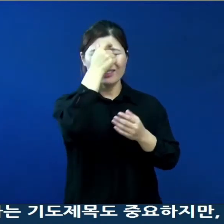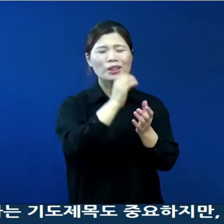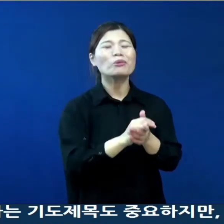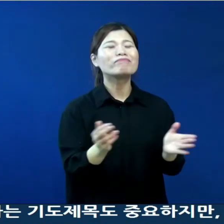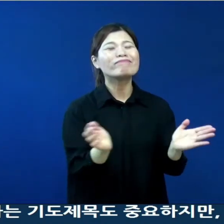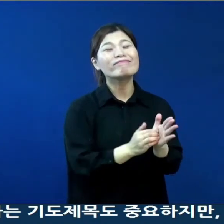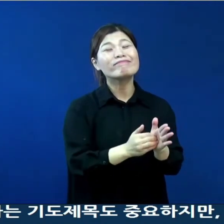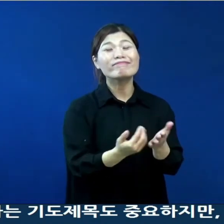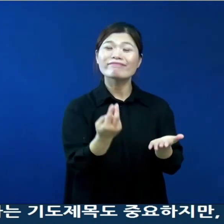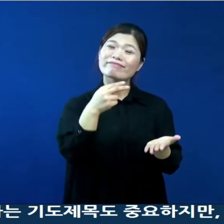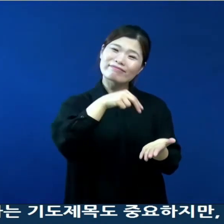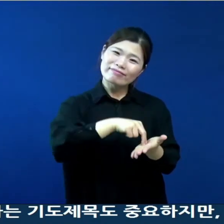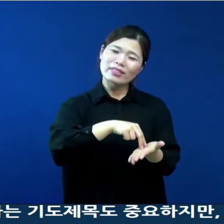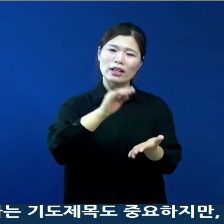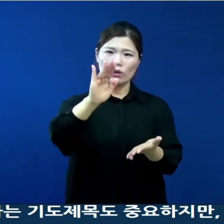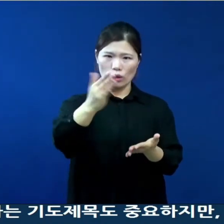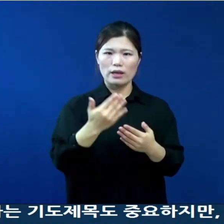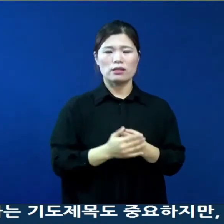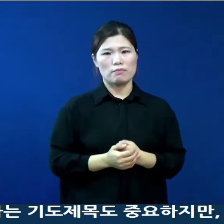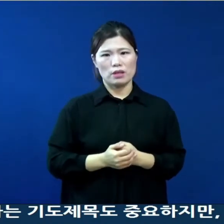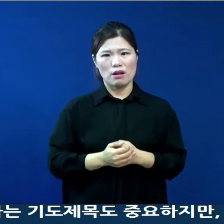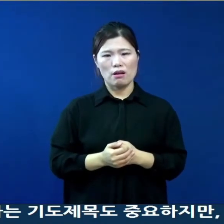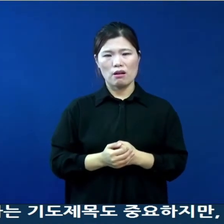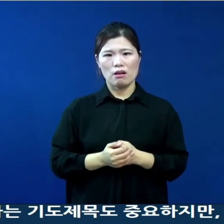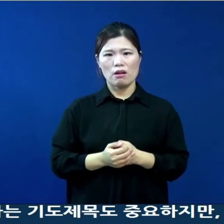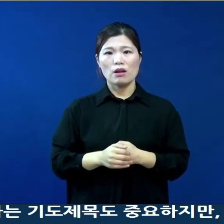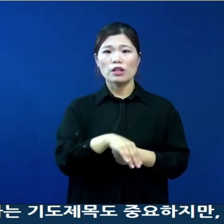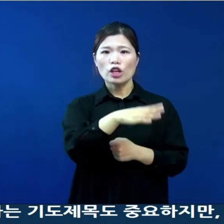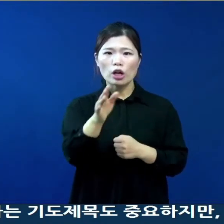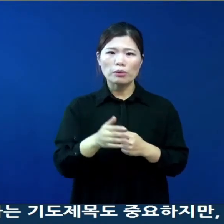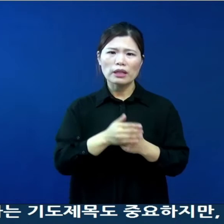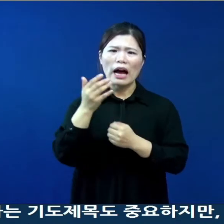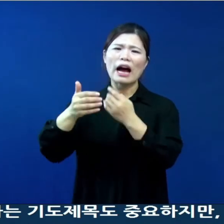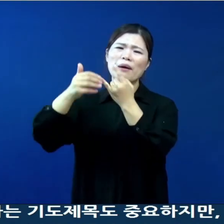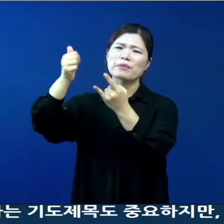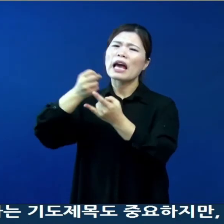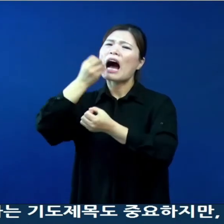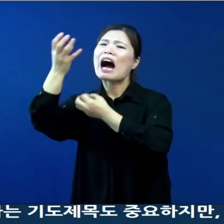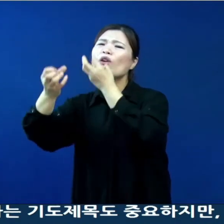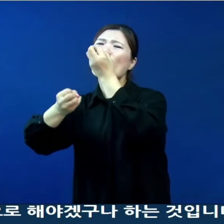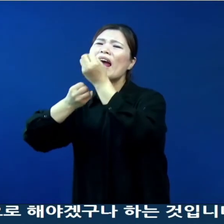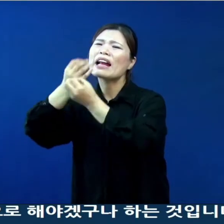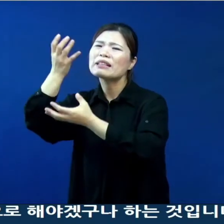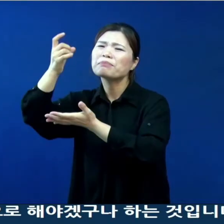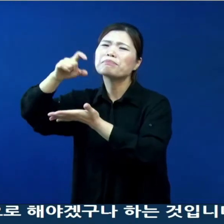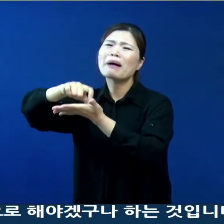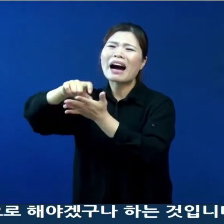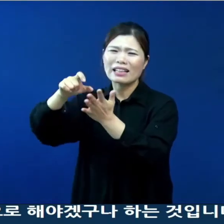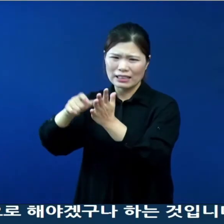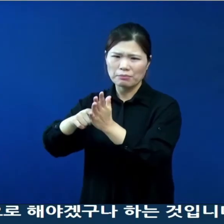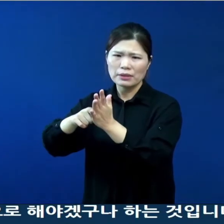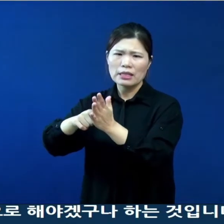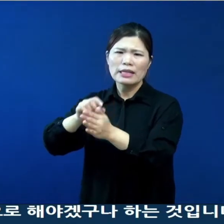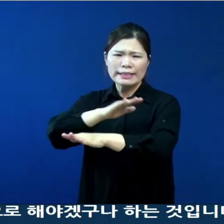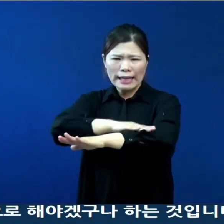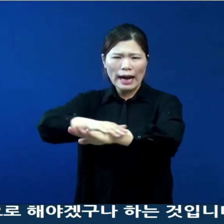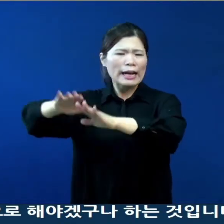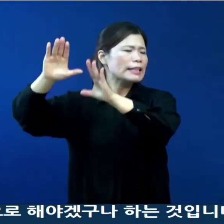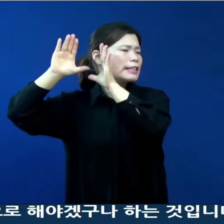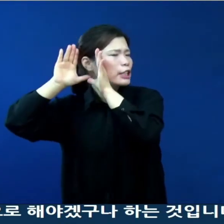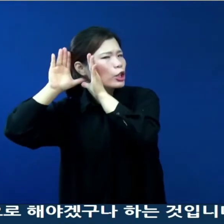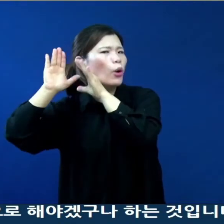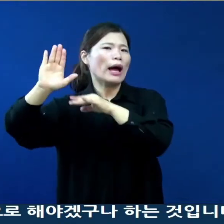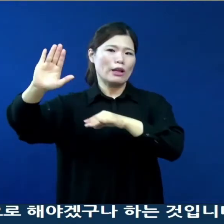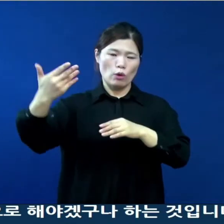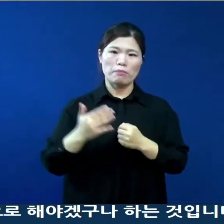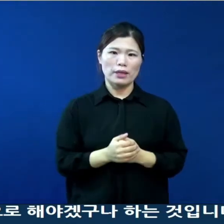있는 것 같습니다. 여러분, 아뢰는 만큼 들을 수 있어야 하는 것입니다. 성령님께서 우리를